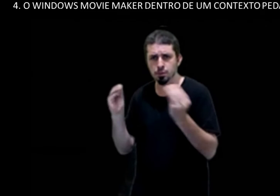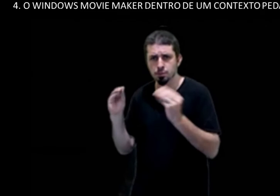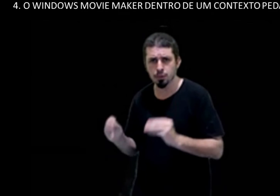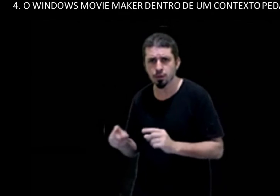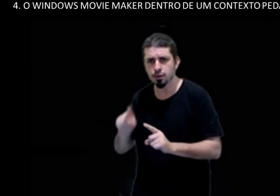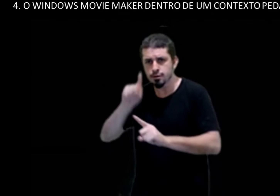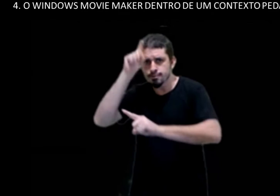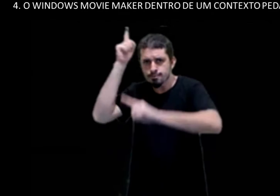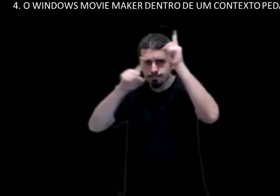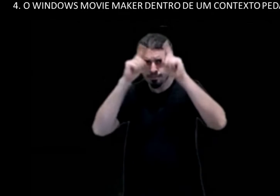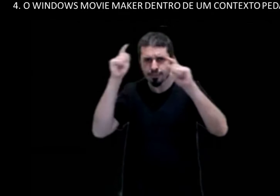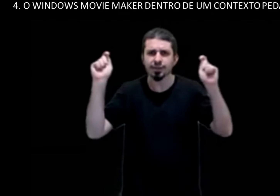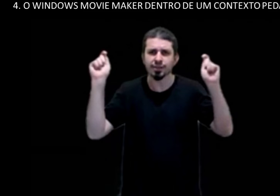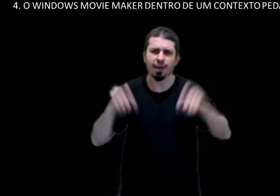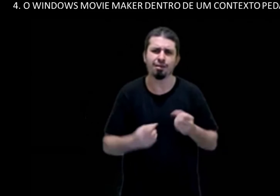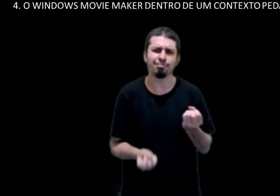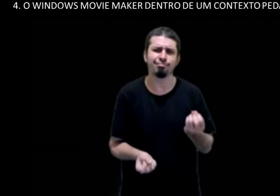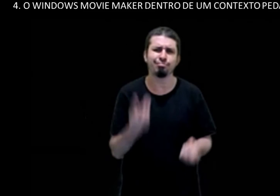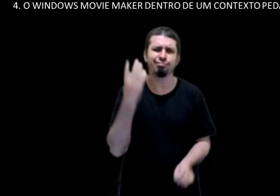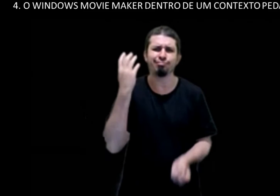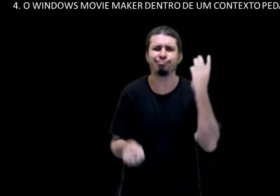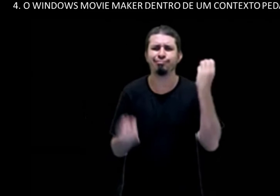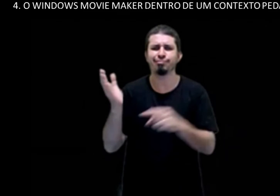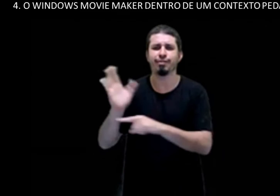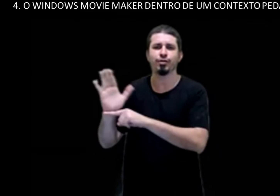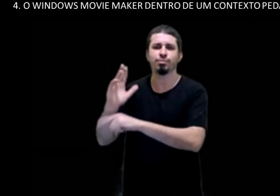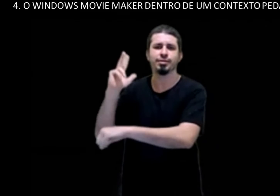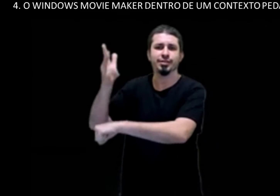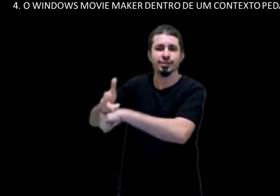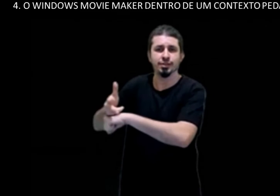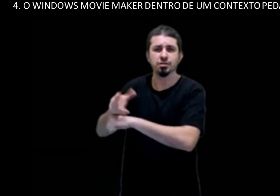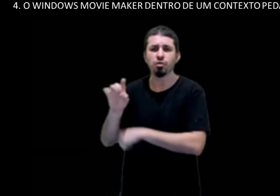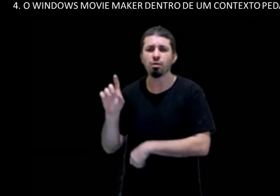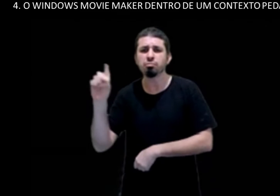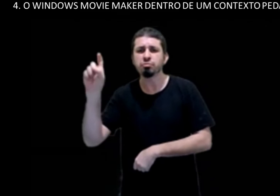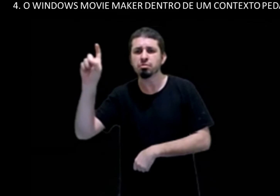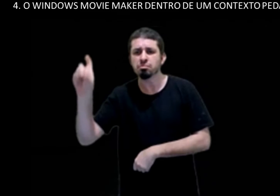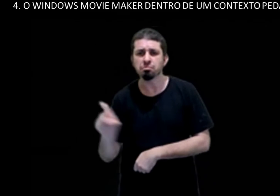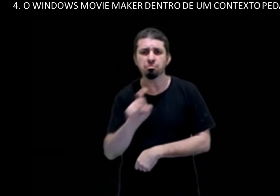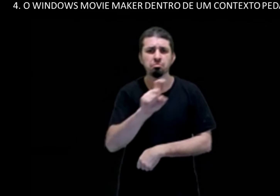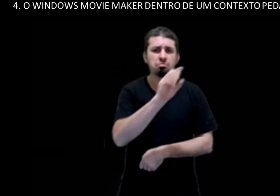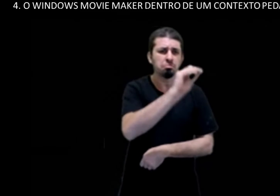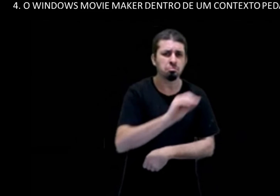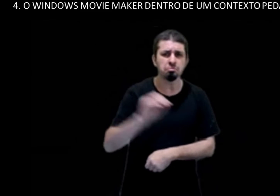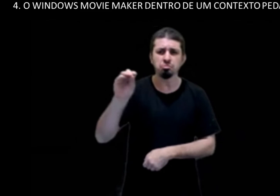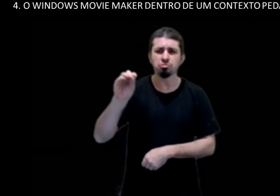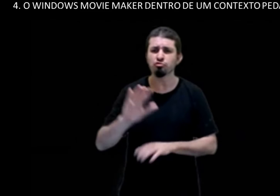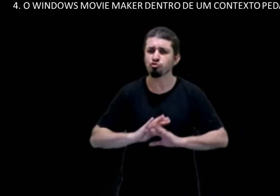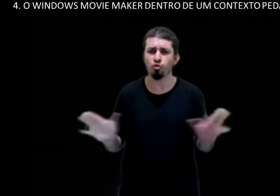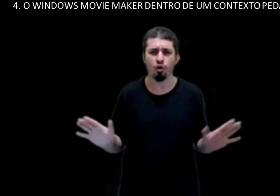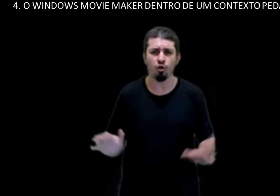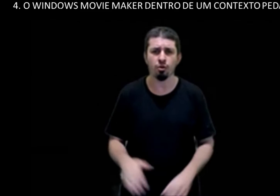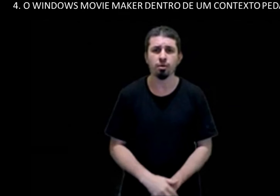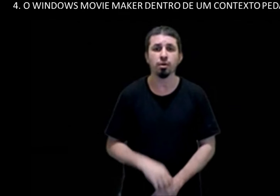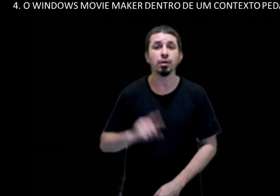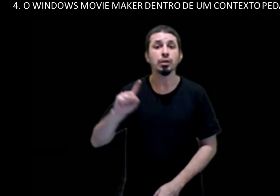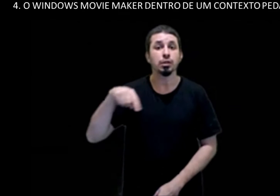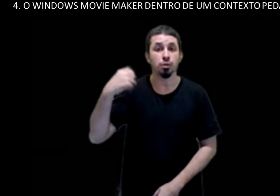criatividade garantem a produção de filmes com alunos com simples movimentos de arrastar e soltar.